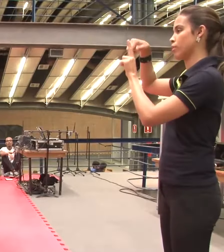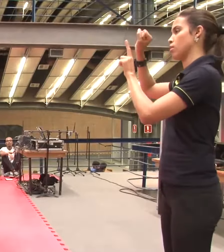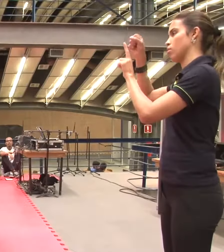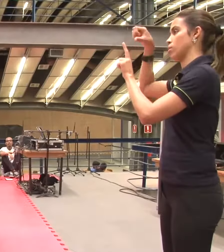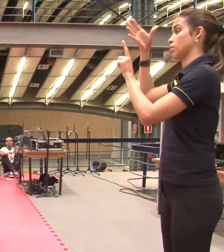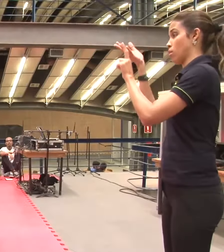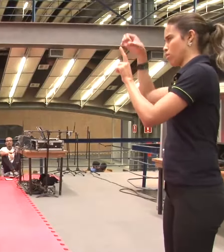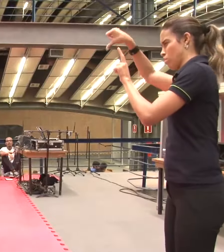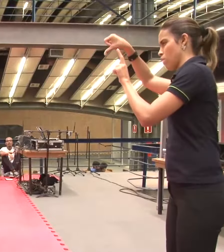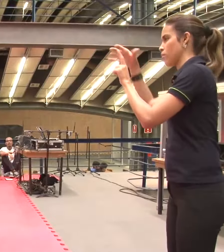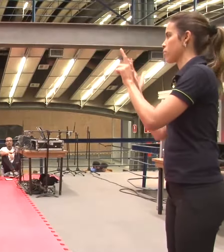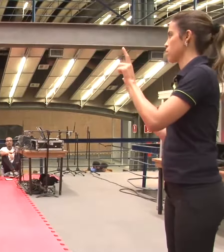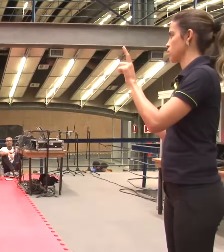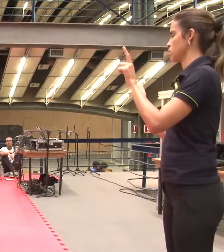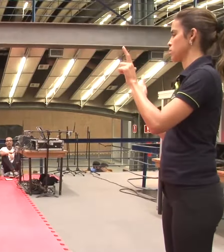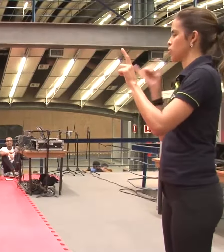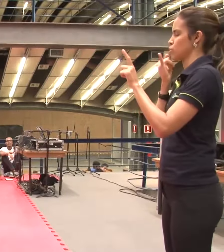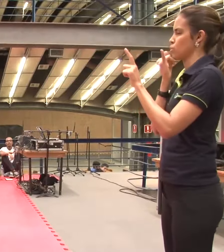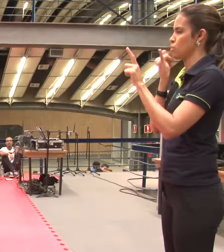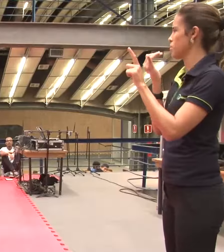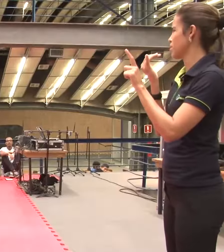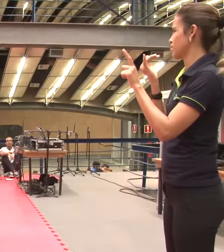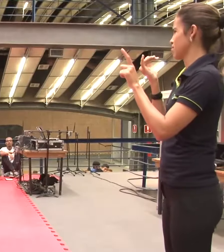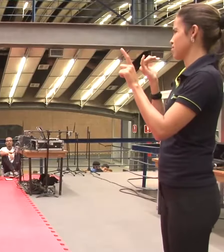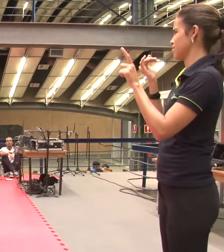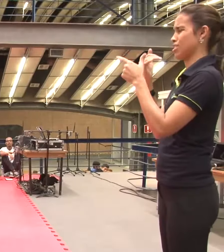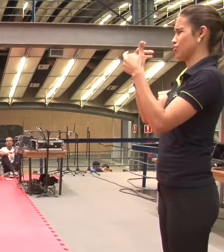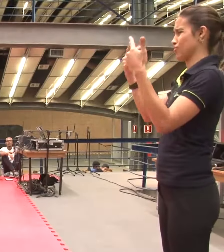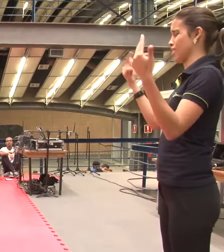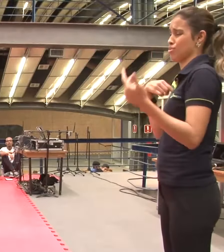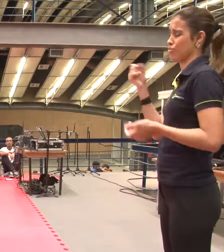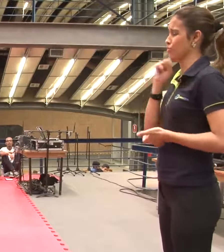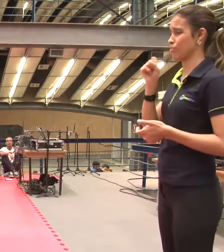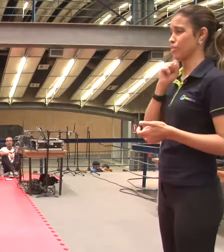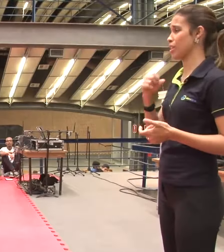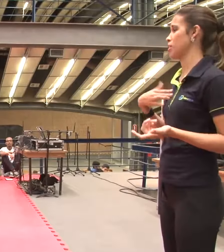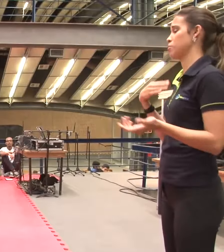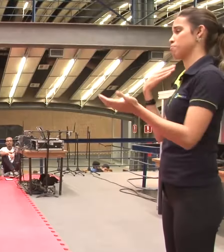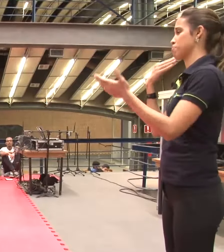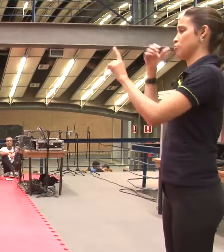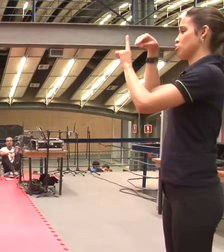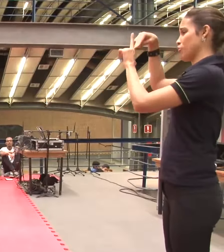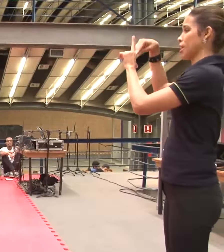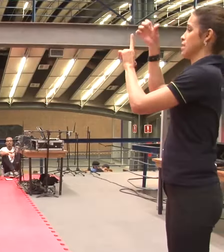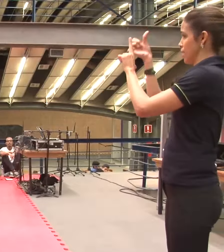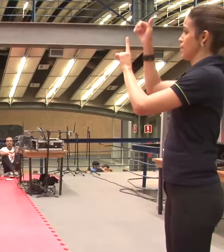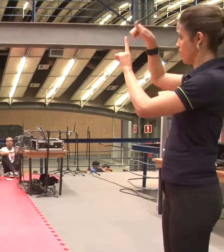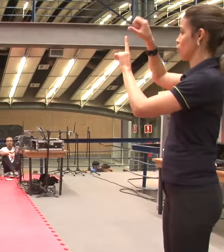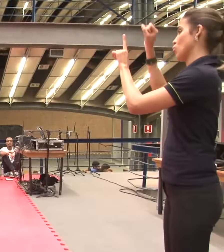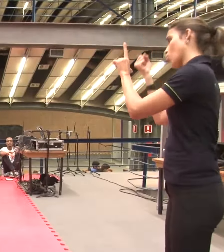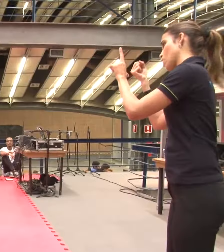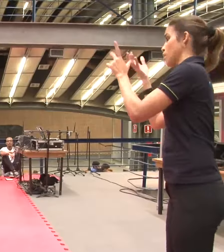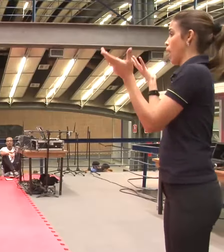nove agora, perdão, a novela das... Tá tudo diferente, porque eu sou velho, tinha novela das seis, a novela das sete, a novela das oito.